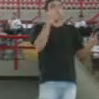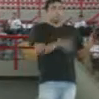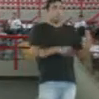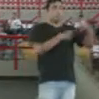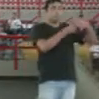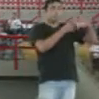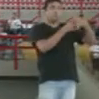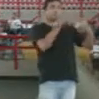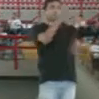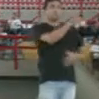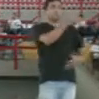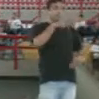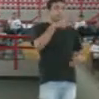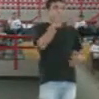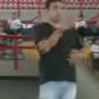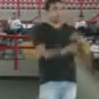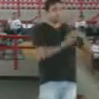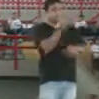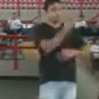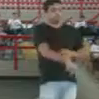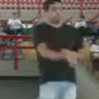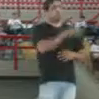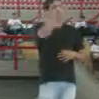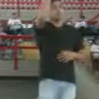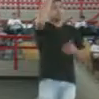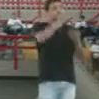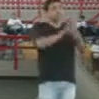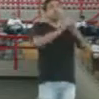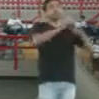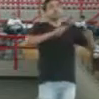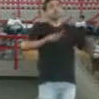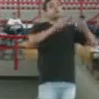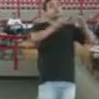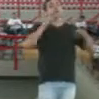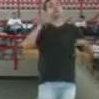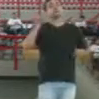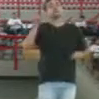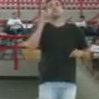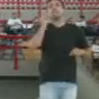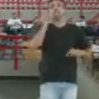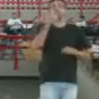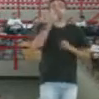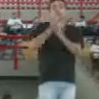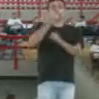e aí já são os outros autores. Então, o tempo dele,